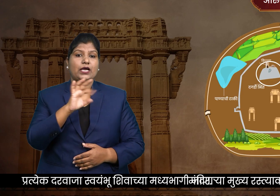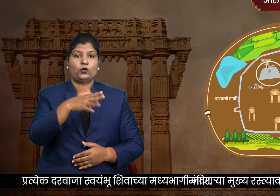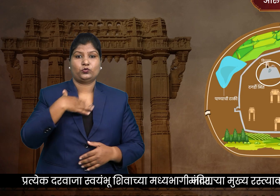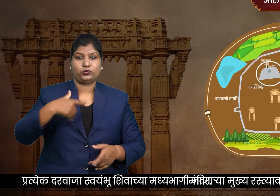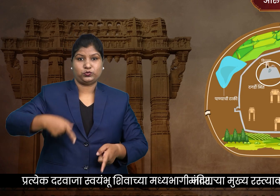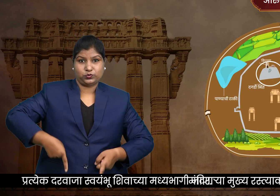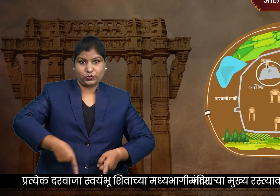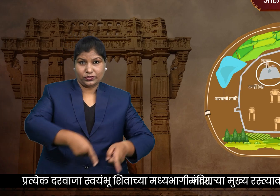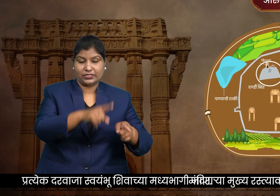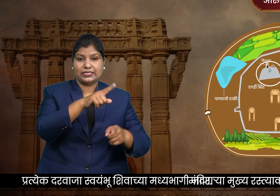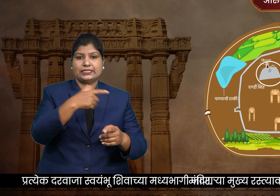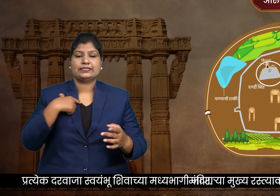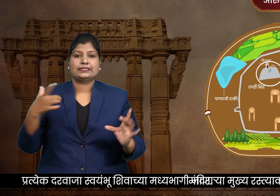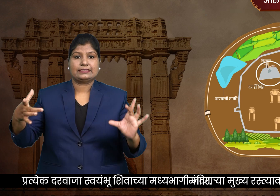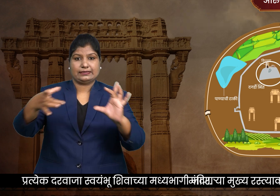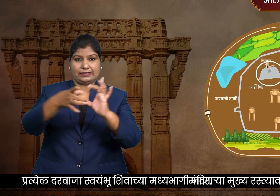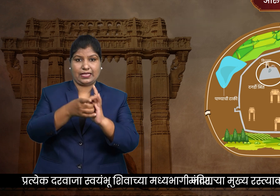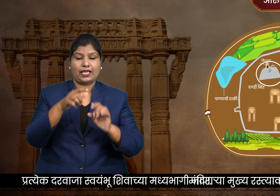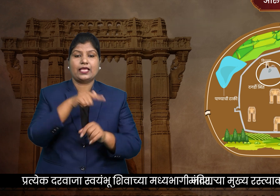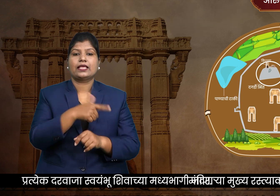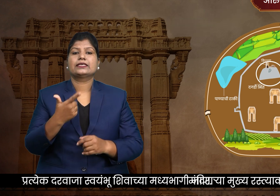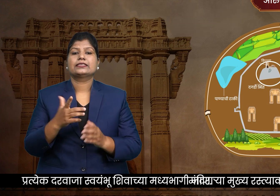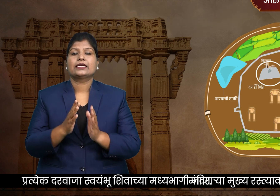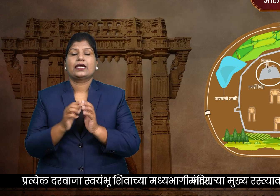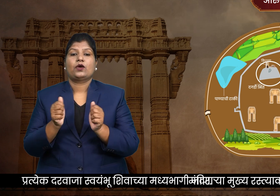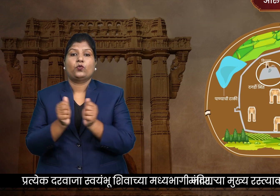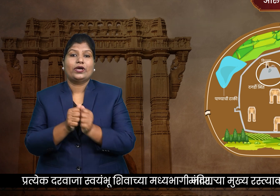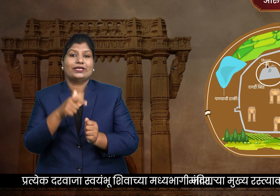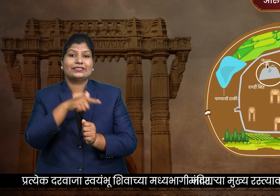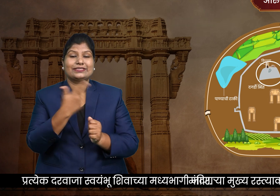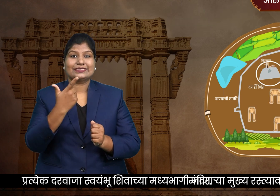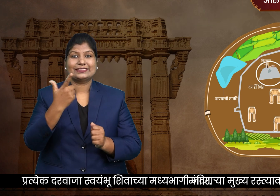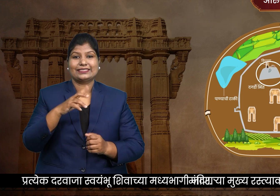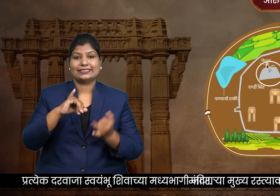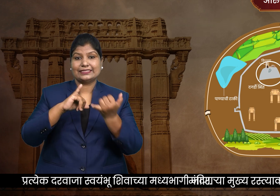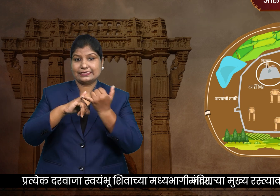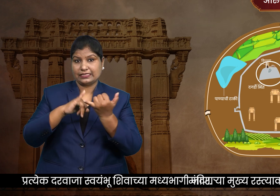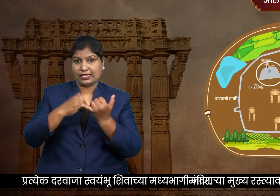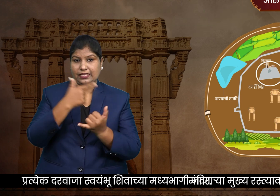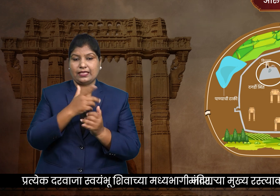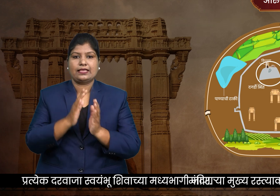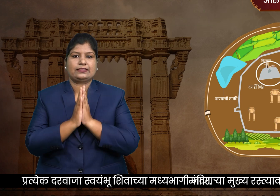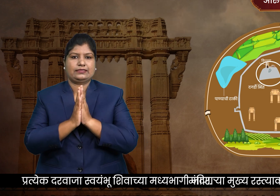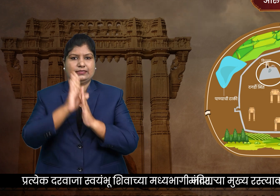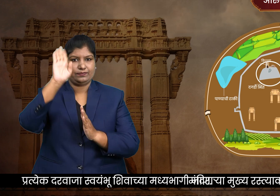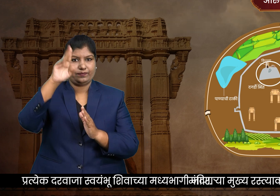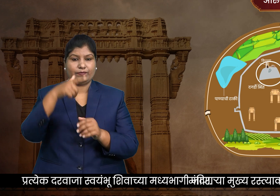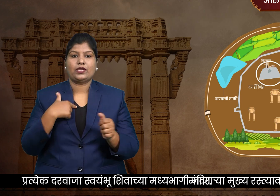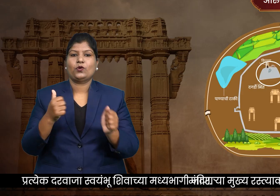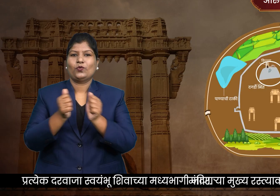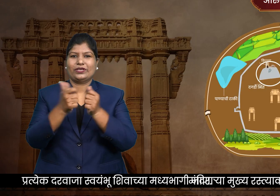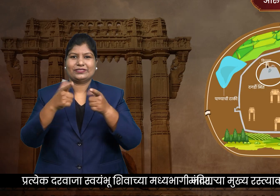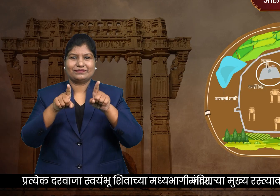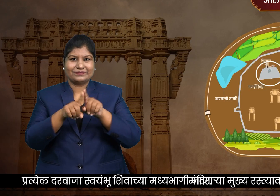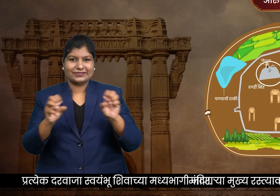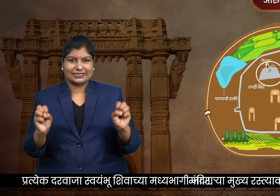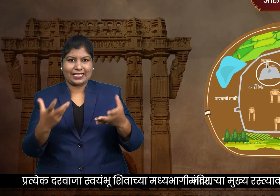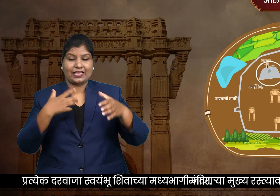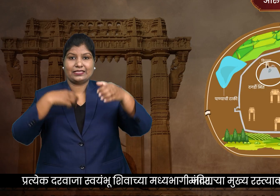मध्यभागी जाणाऱ्या मुख्य रस्त्याकडे जाते. कीर्ती तोरणा सह मंदिर.